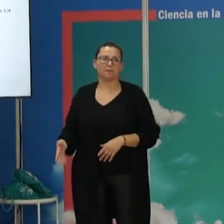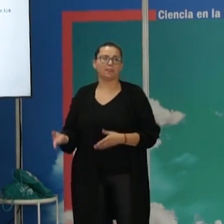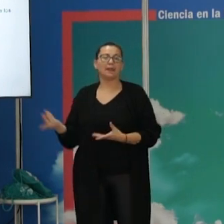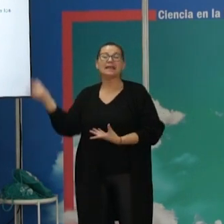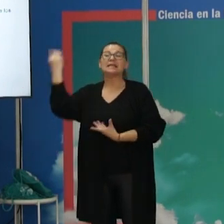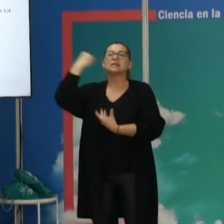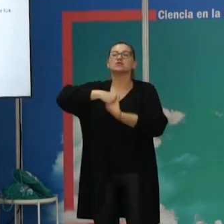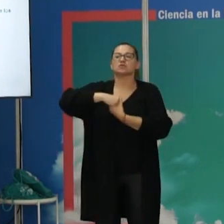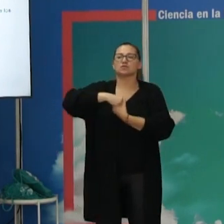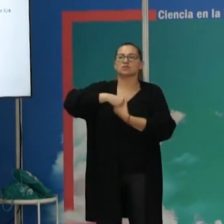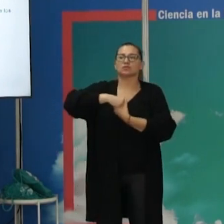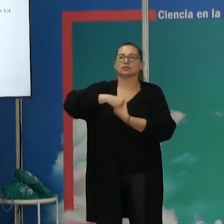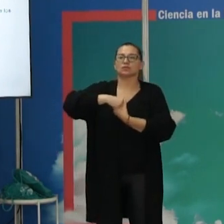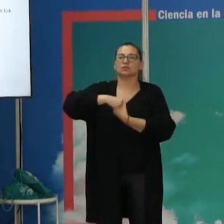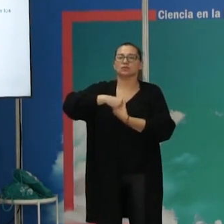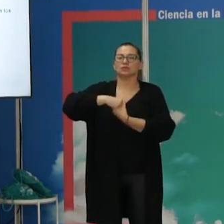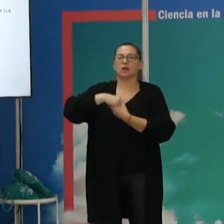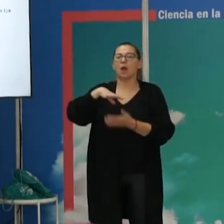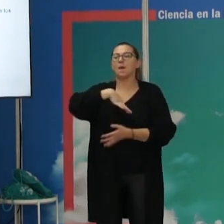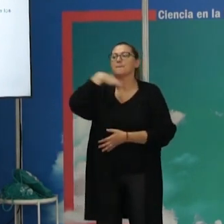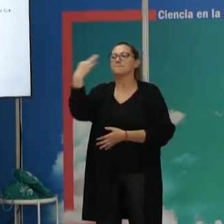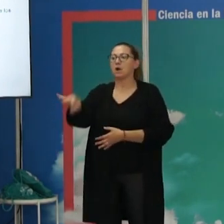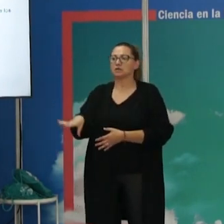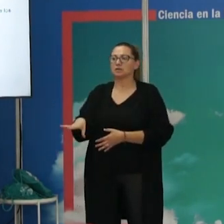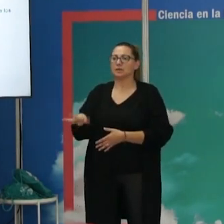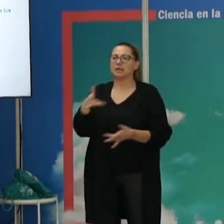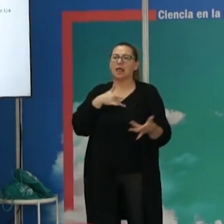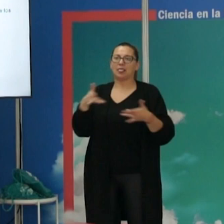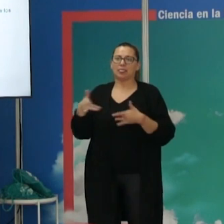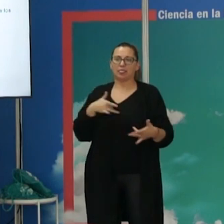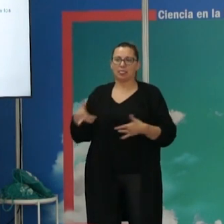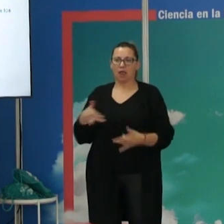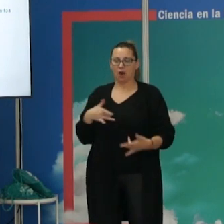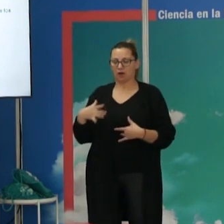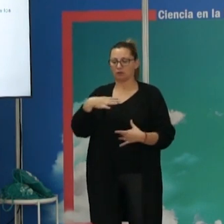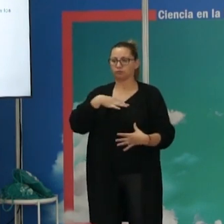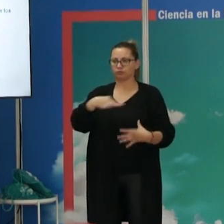incluido la posibilidad de extraer órganos sin que eso implicase